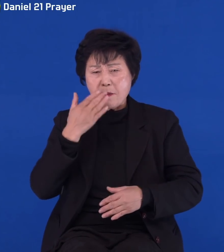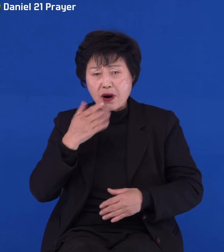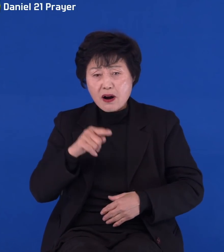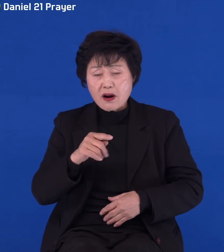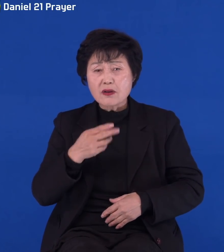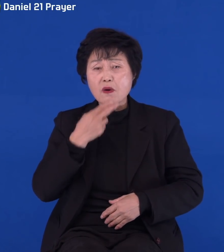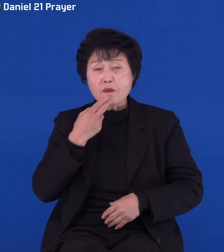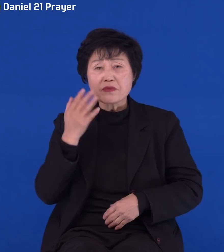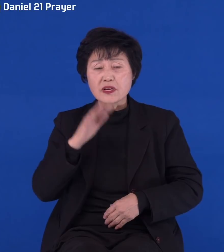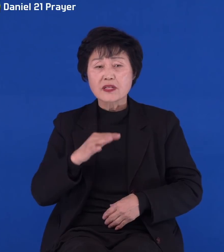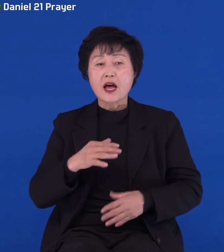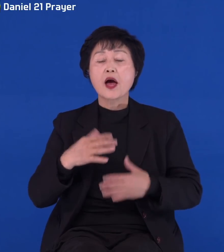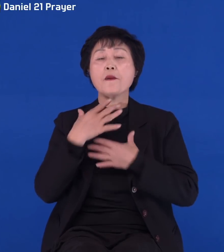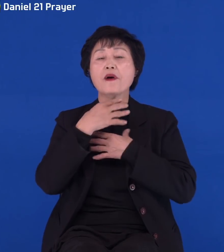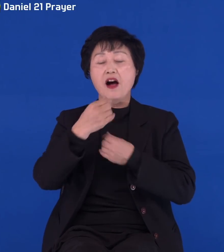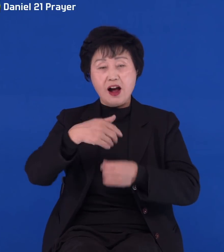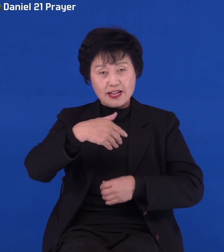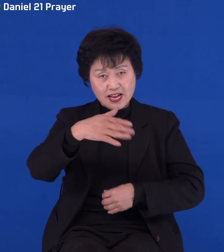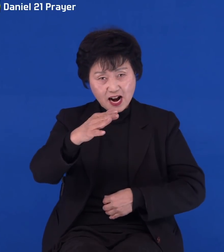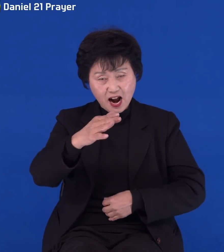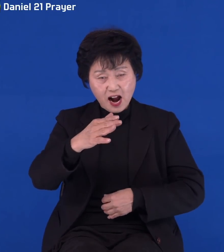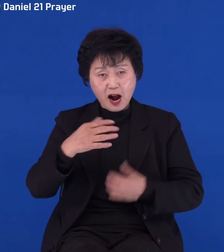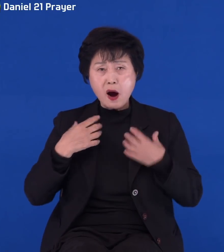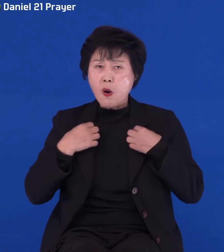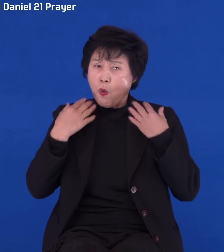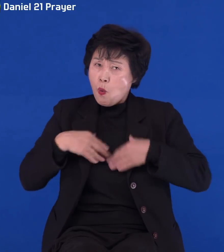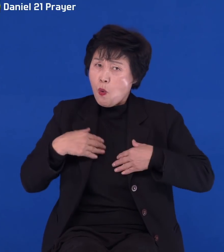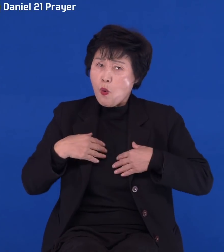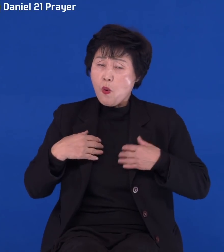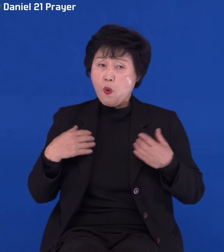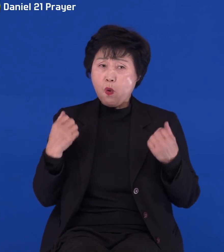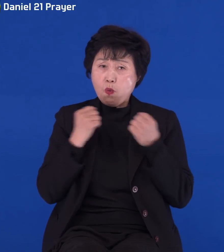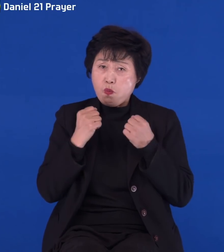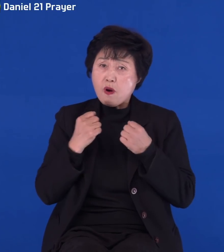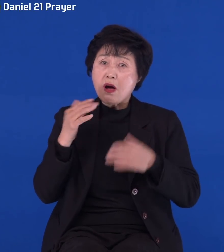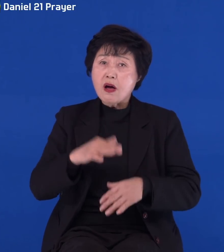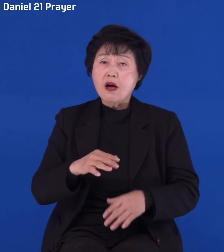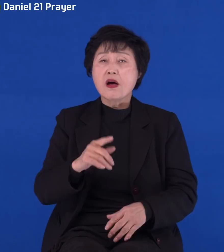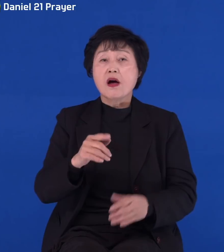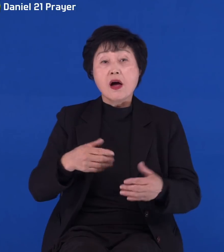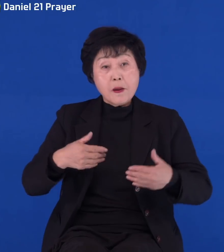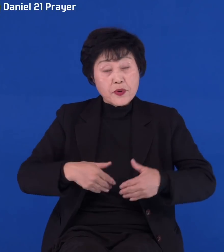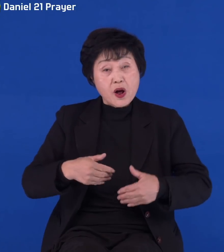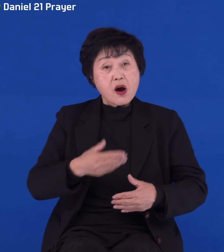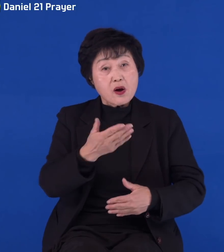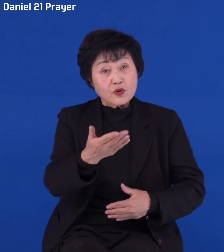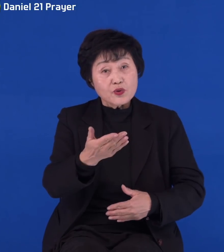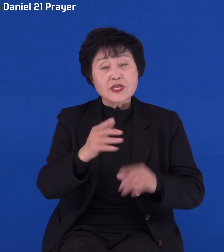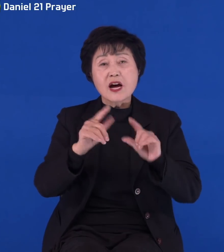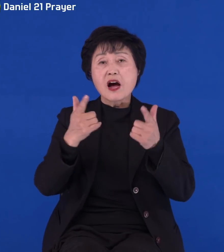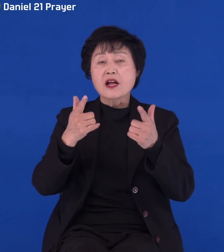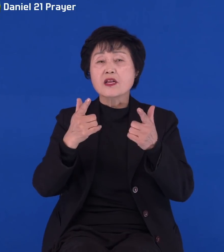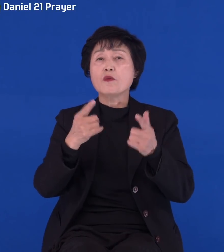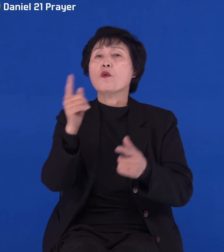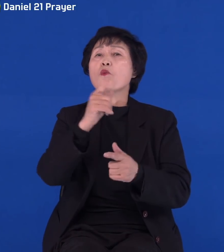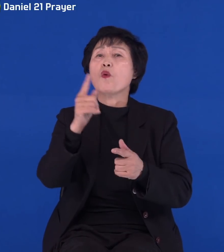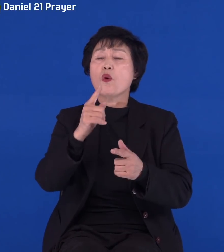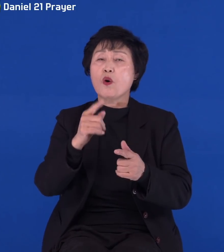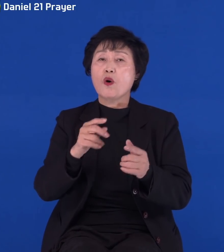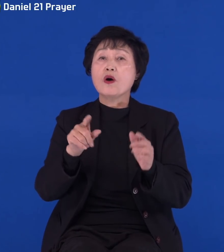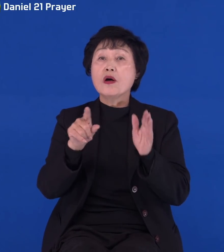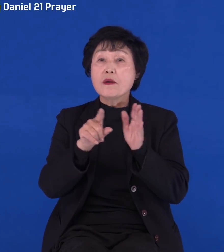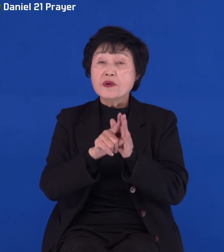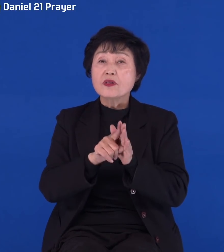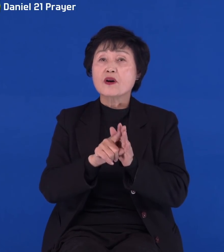가라, 덥게 하라, 배부르게 하라 하며 그 몸에 쓸 것을 주지 아니하면 무슨 유익이 있으리요? 이와 같이 행함이 없는 믿음은 그 자체가 죽은 것이라.